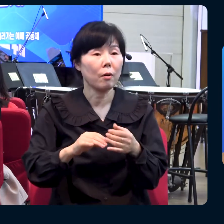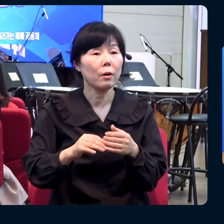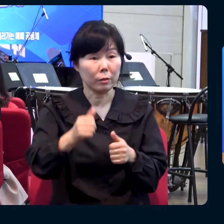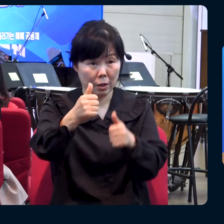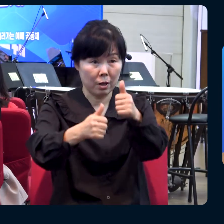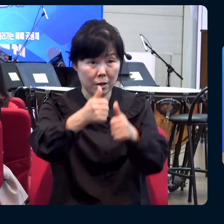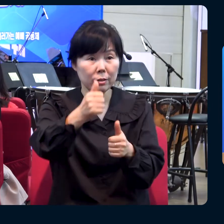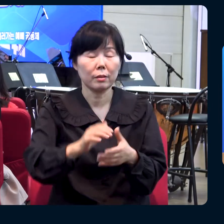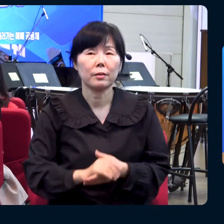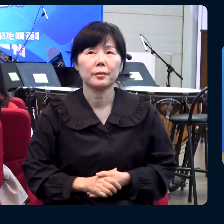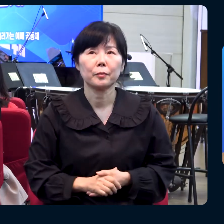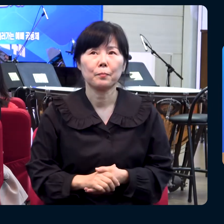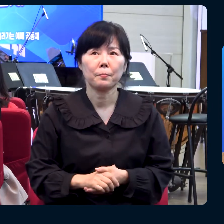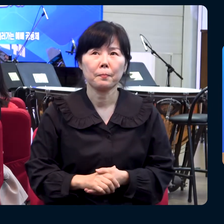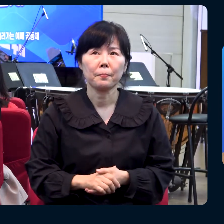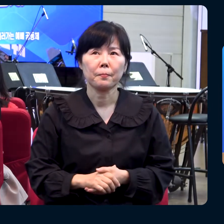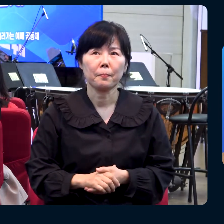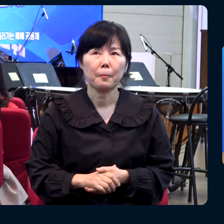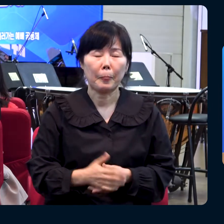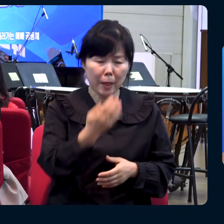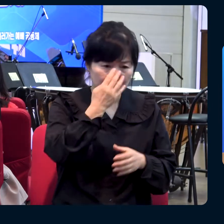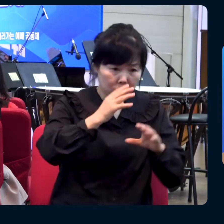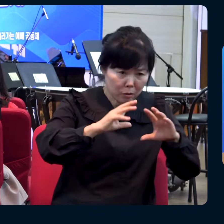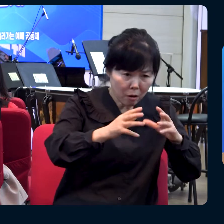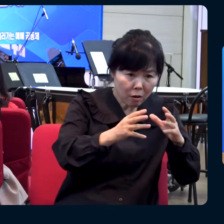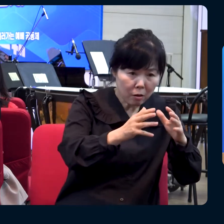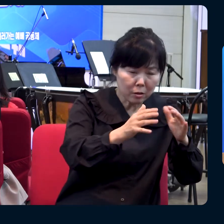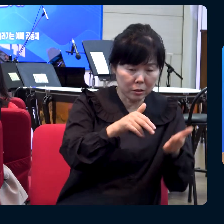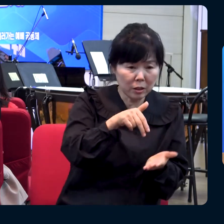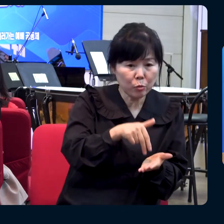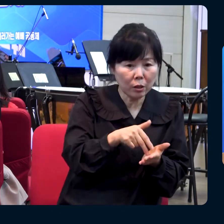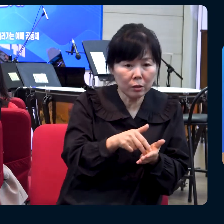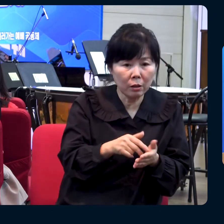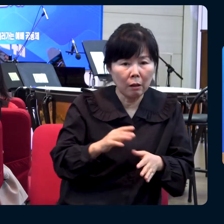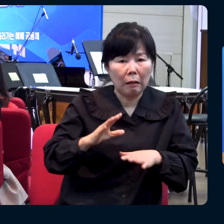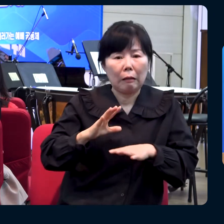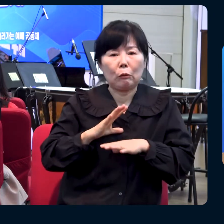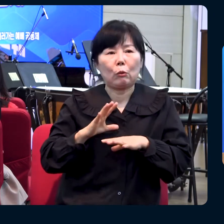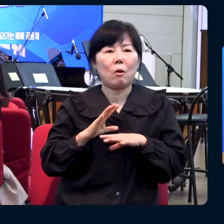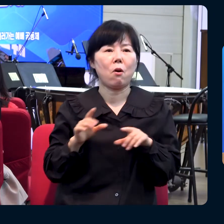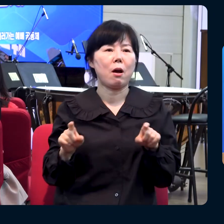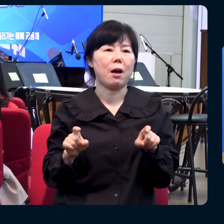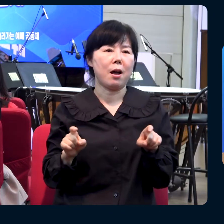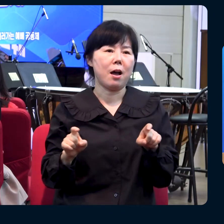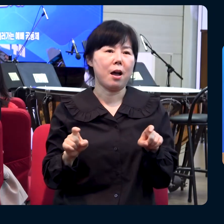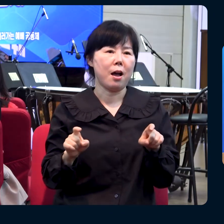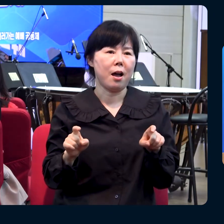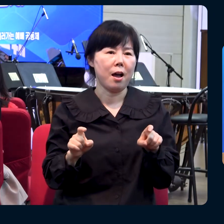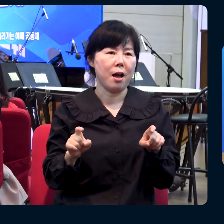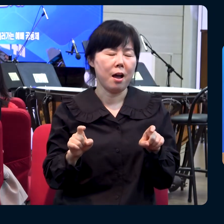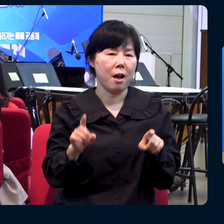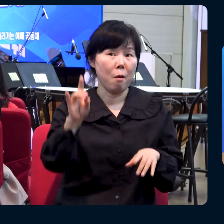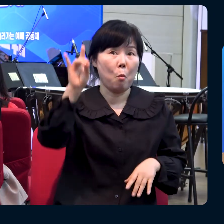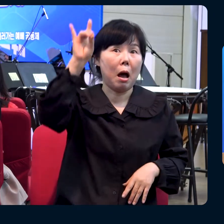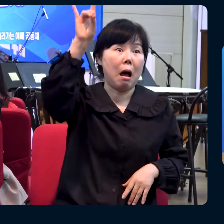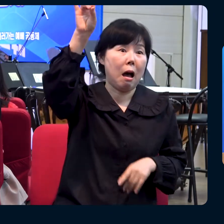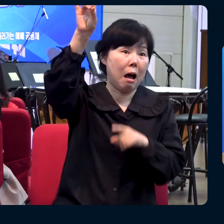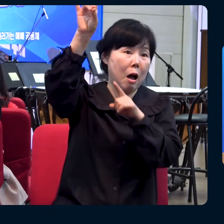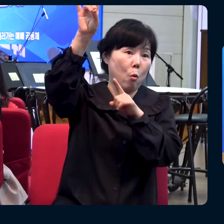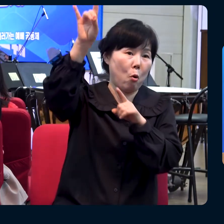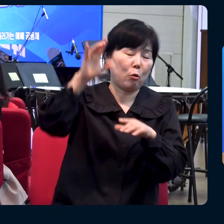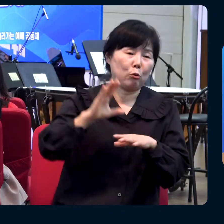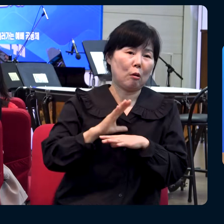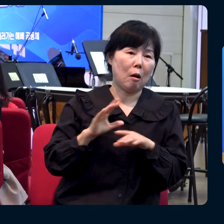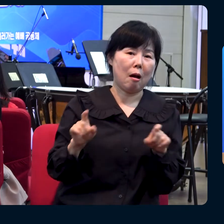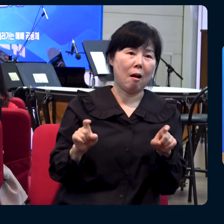같아요. 이것을 보는 모든 이스라엘 군인들은 두려워서 아무도 싸울 수가 없어요. 전부 두려워하고 있는 이때